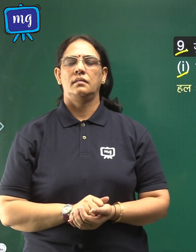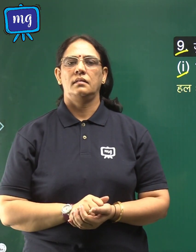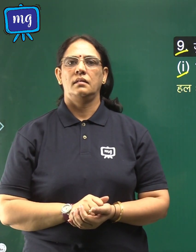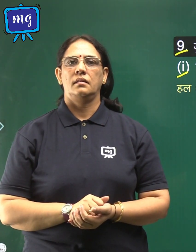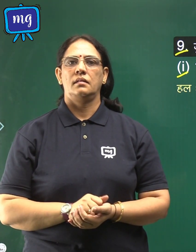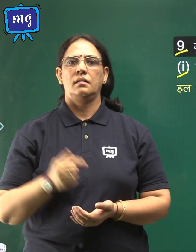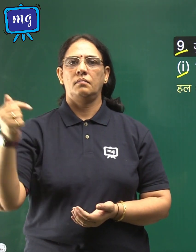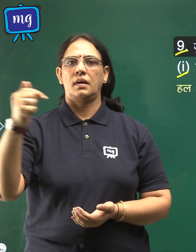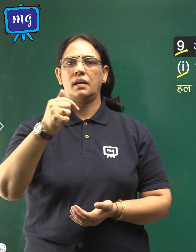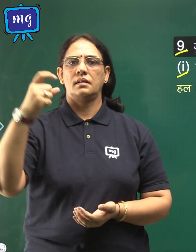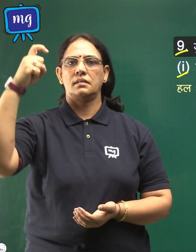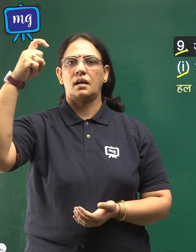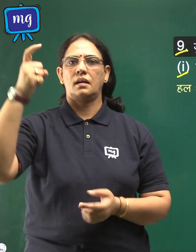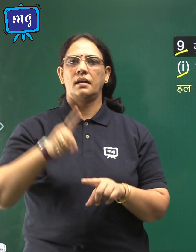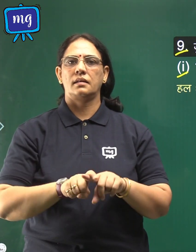माइनस 7x